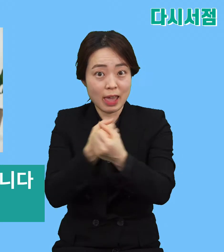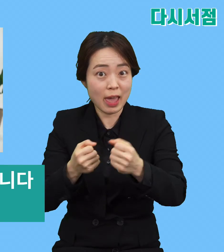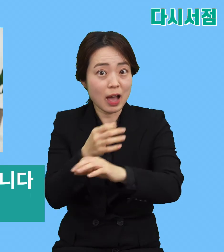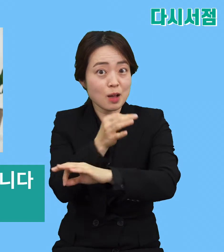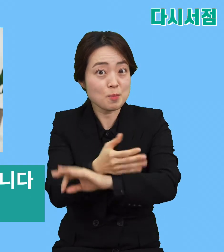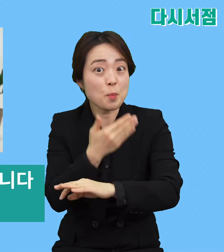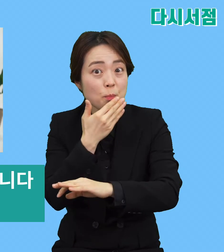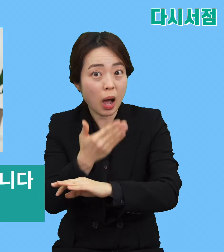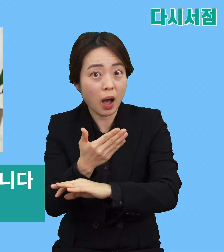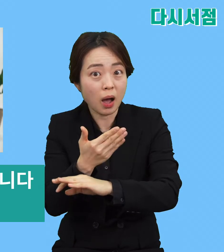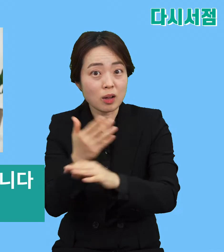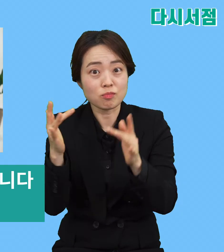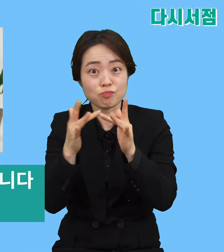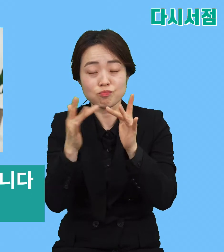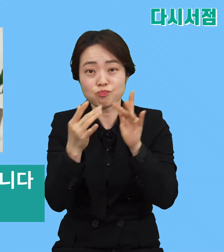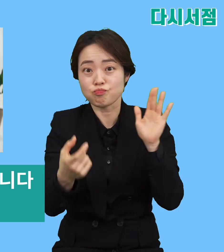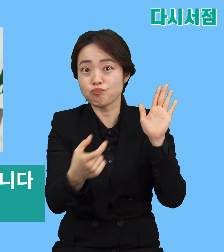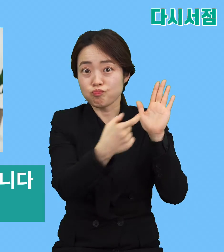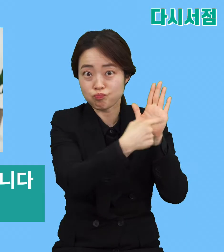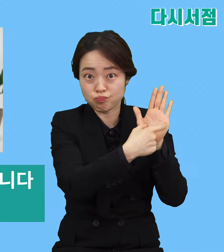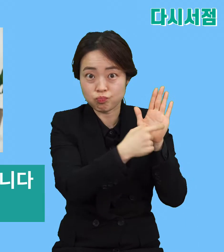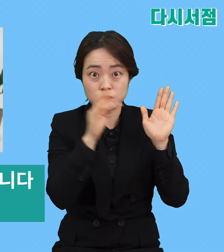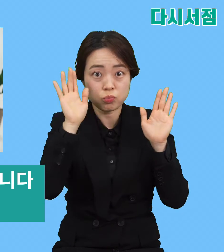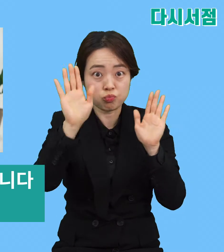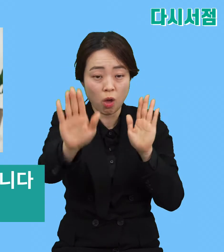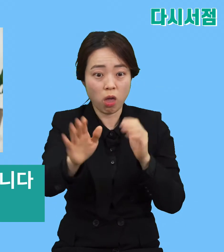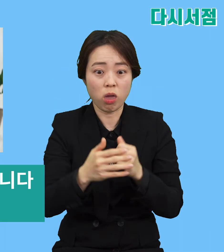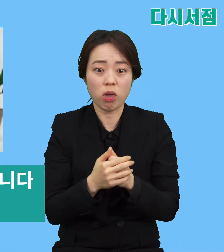수 있습니다 라고 올렸더니